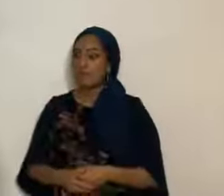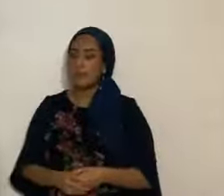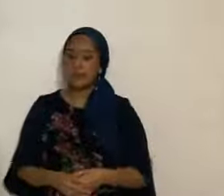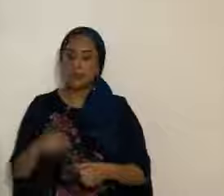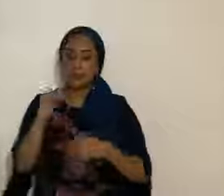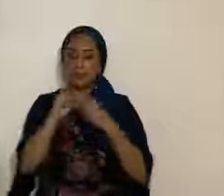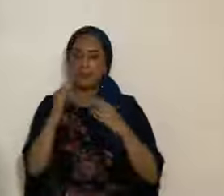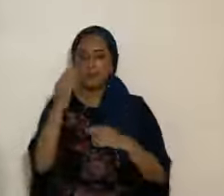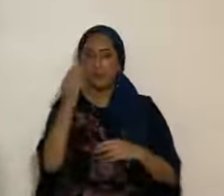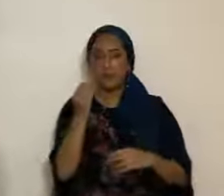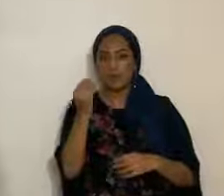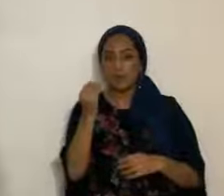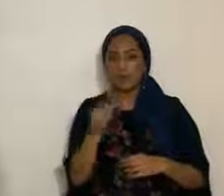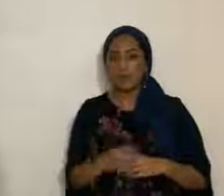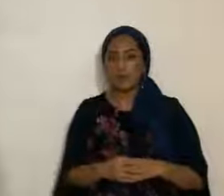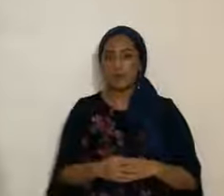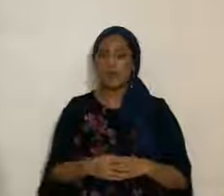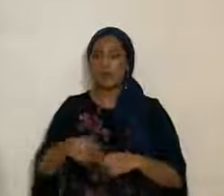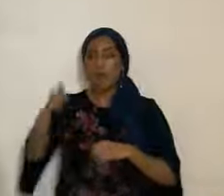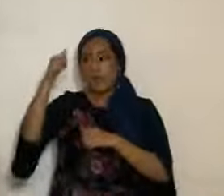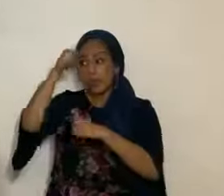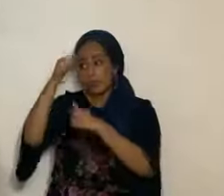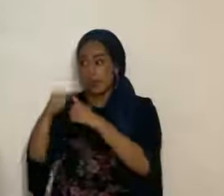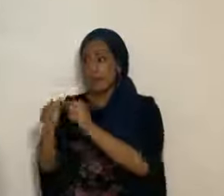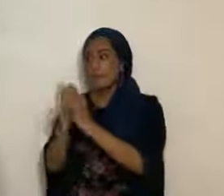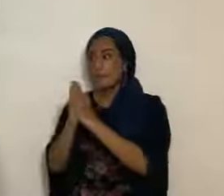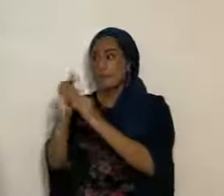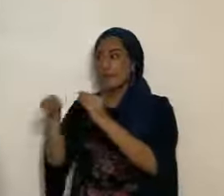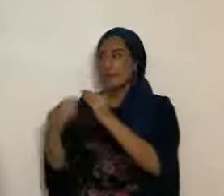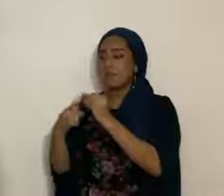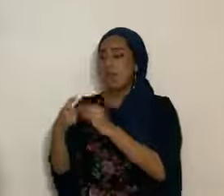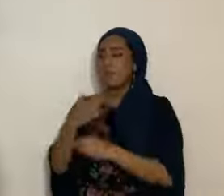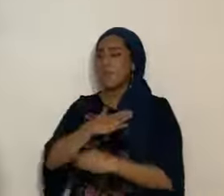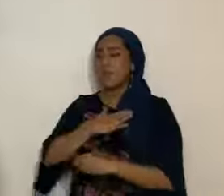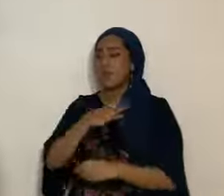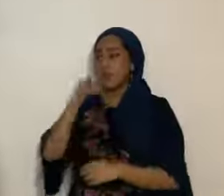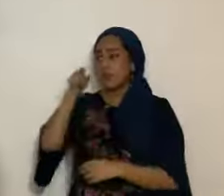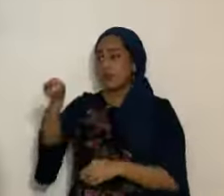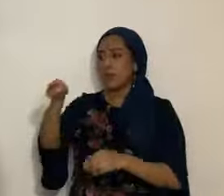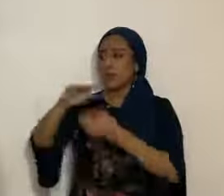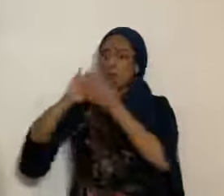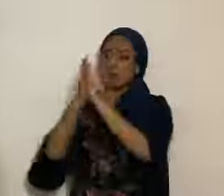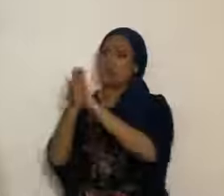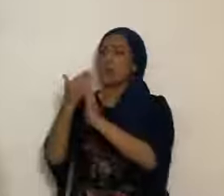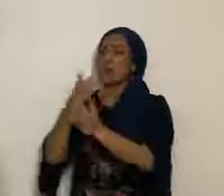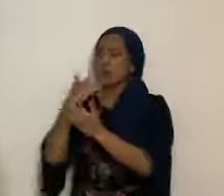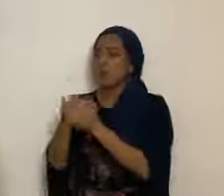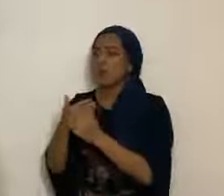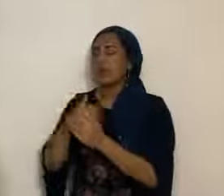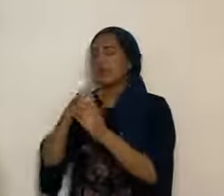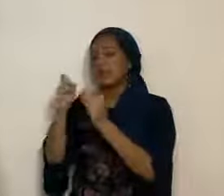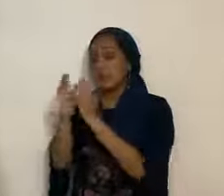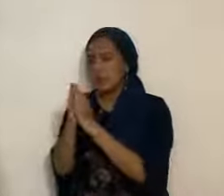14. Acuérdate pues de mí cuando tengas ese bien, y te ruego que uses conmigo